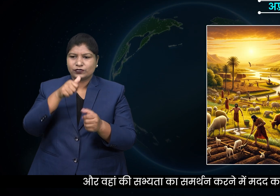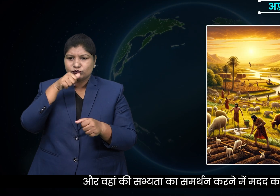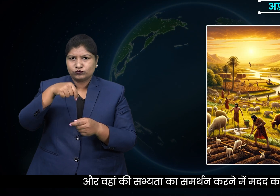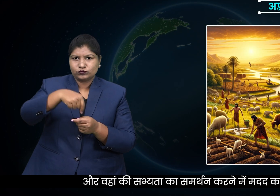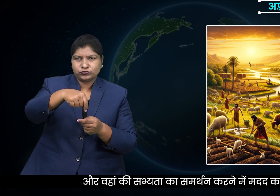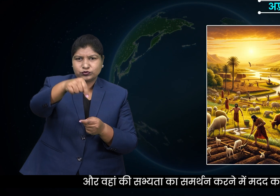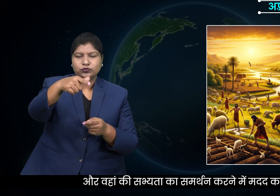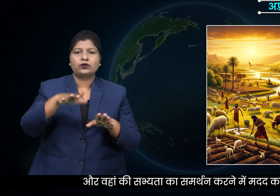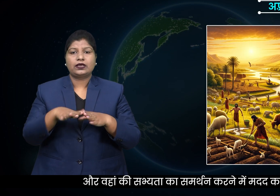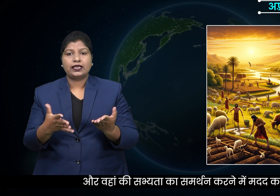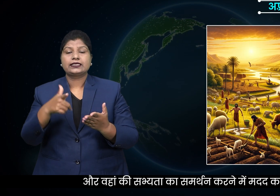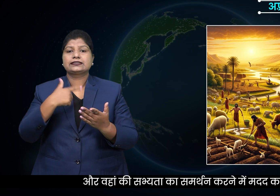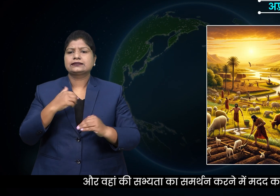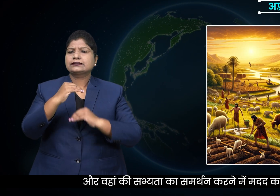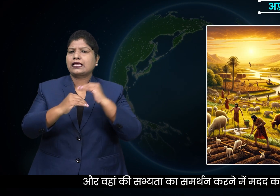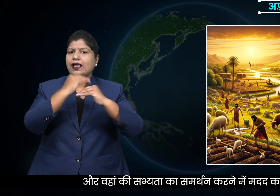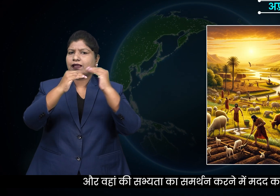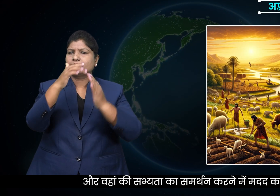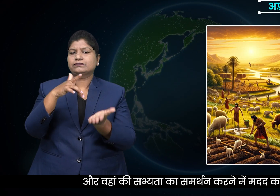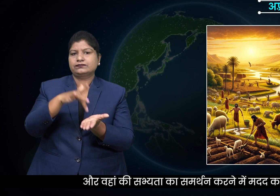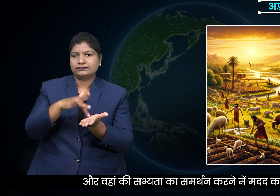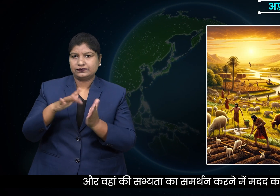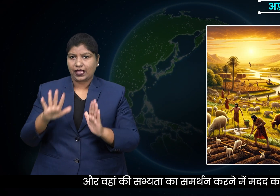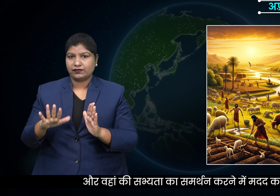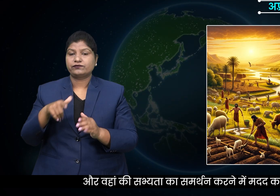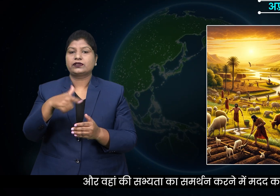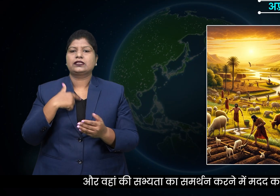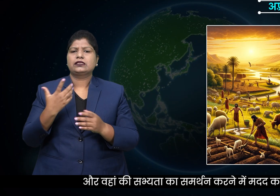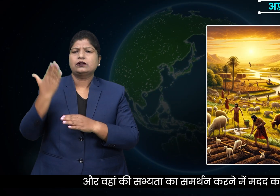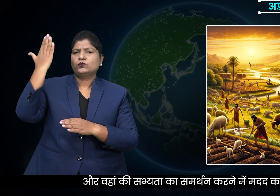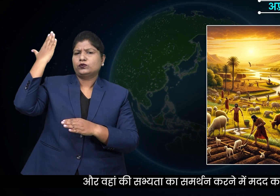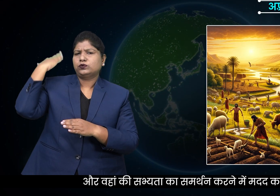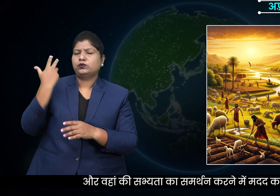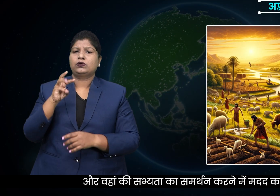को समर्थन करने में मदद करती है।